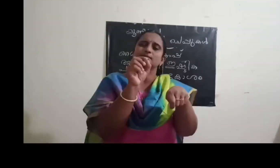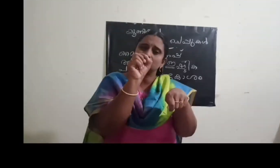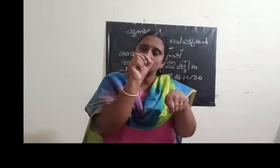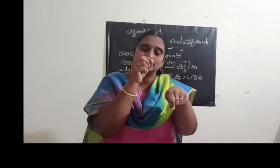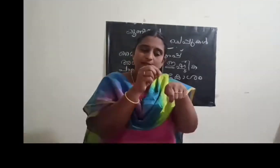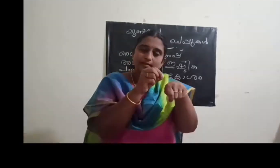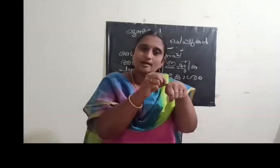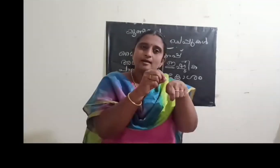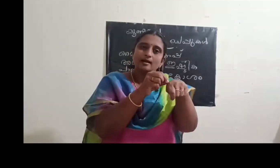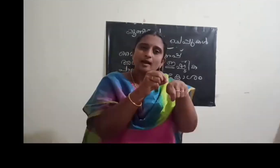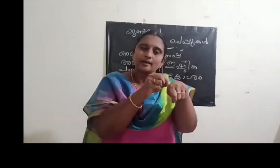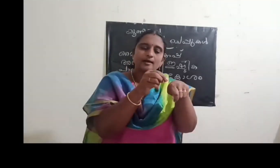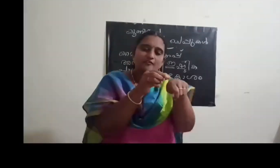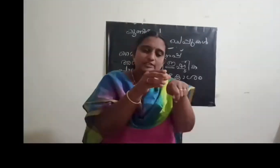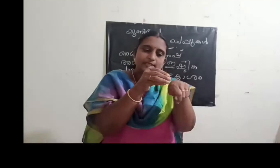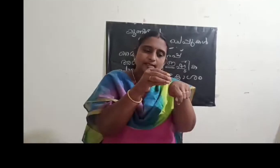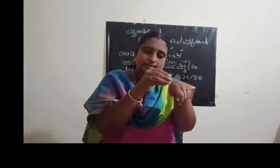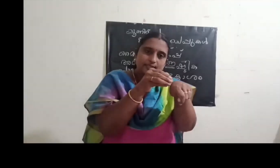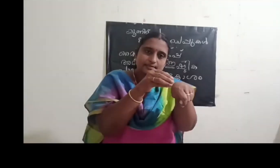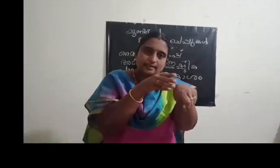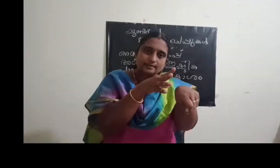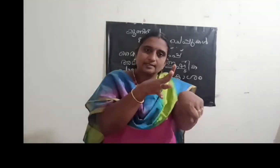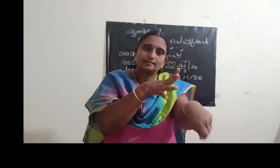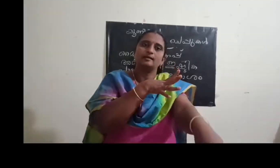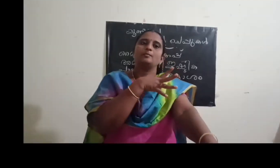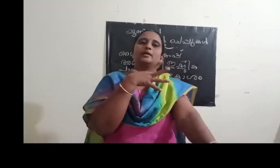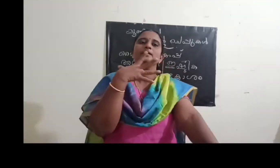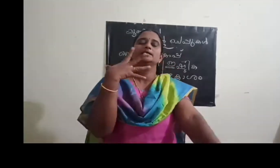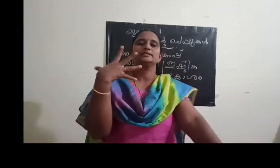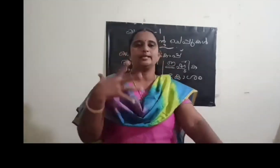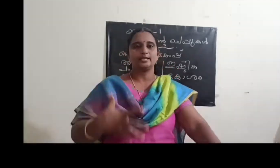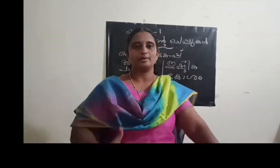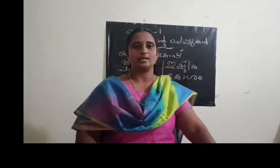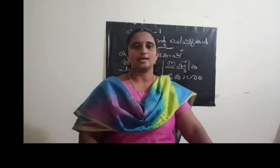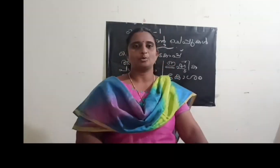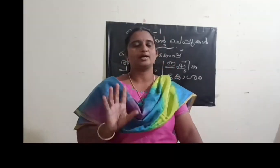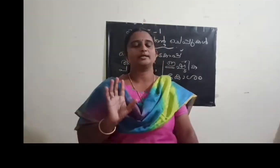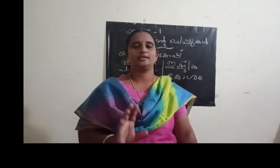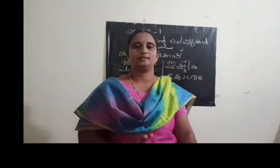അത്ര ചെറിയ ഘടകങ്ങൾ വെച്ച് ചേർത്ത് ചേർത്ത് ചേർത്ത് ചേർത്താണ് നമ്മുടെ ശരീരമെല്ലാം ഉണ്ടാക്കിയിരിക്കുന്നത്.